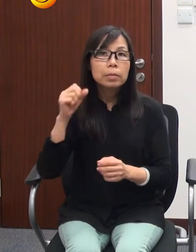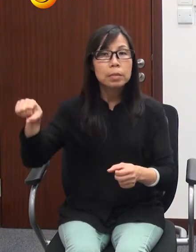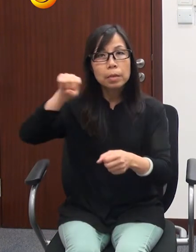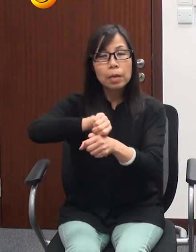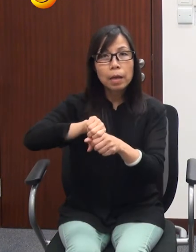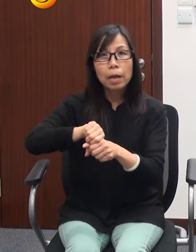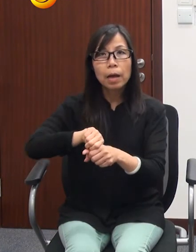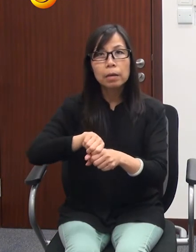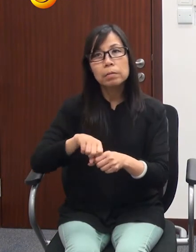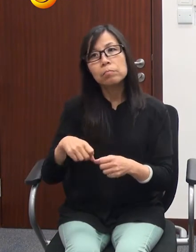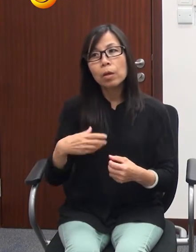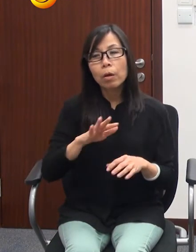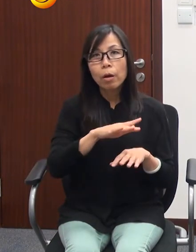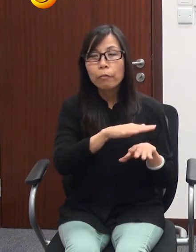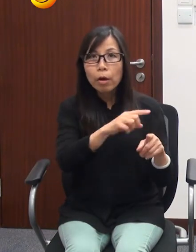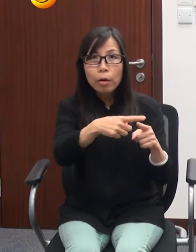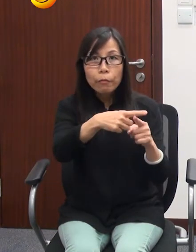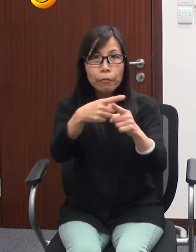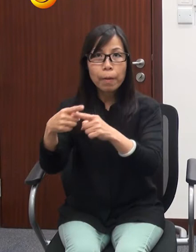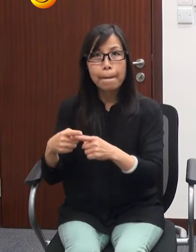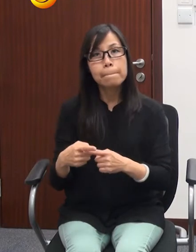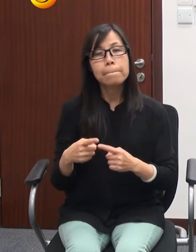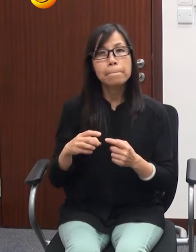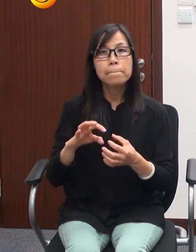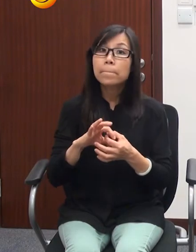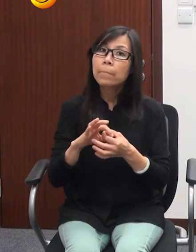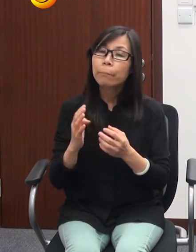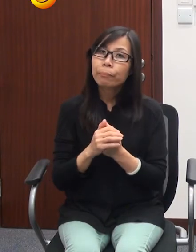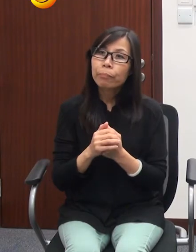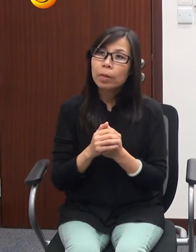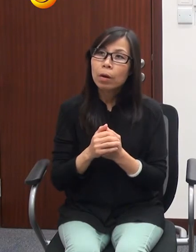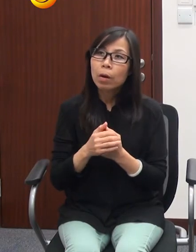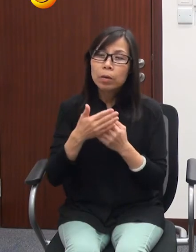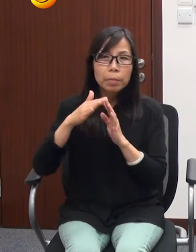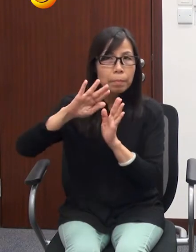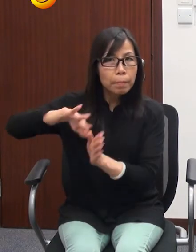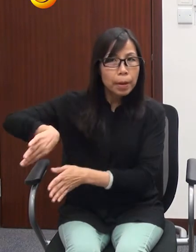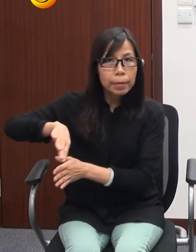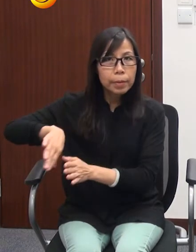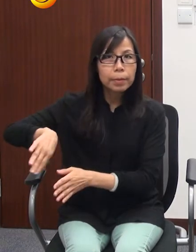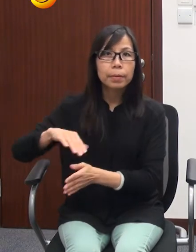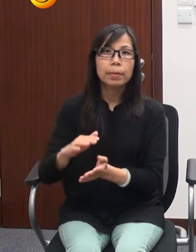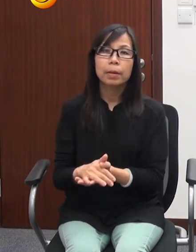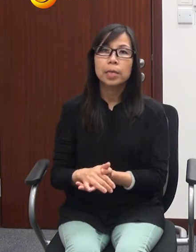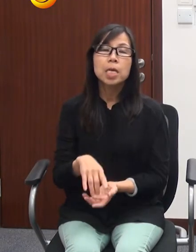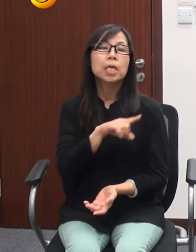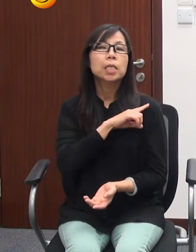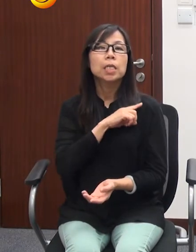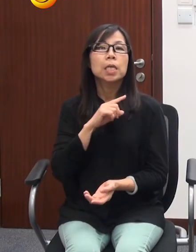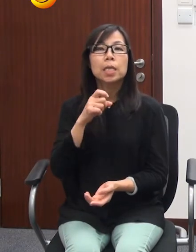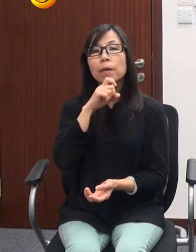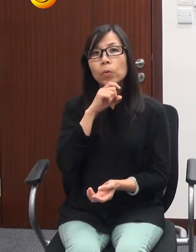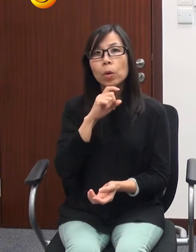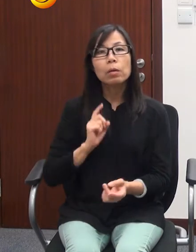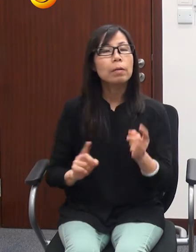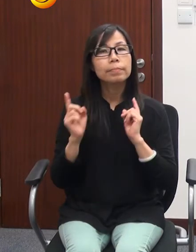要淘汰佢哋。咁但係當唔係你冇講淘汰啊，即係當你已經可以擺脱咗個基本啦，你自己已經有自由嘅時候，又做唔到啊嘛。呢個